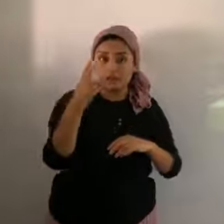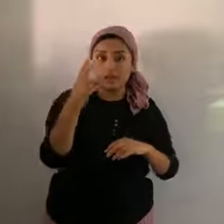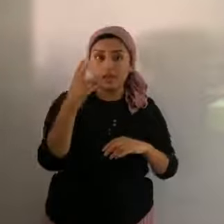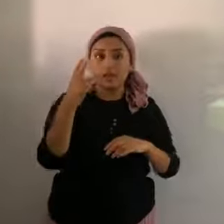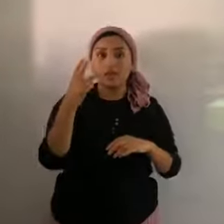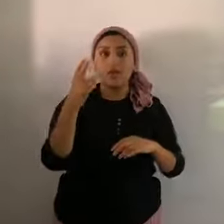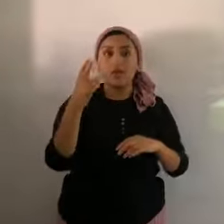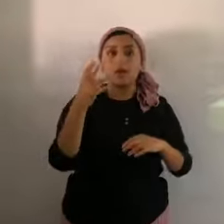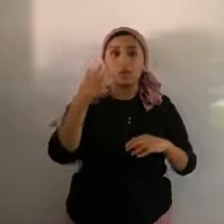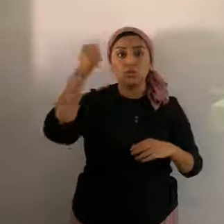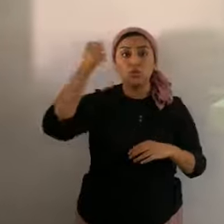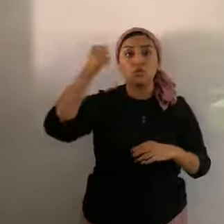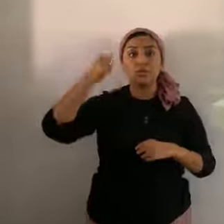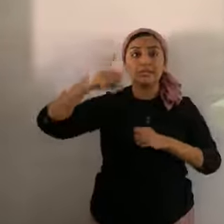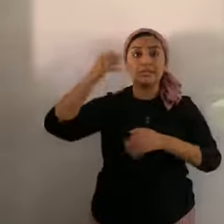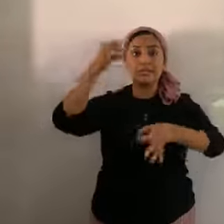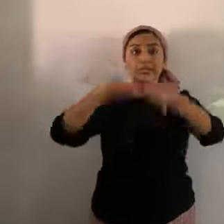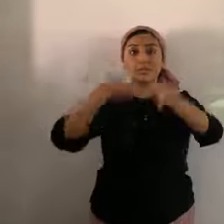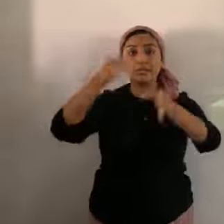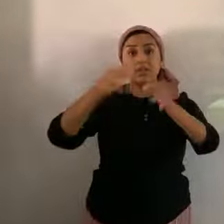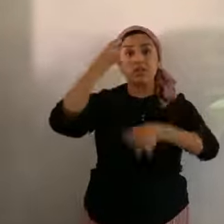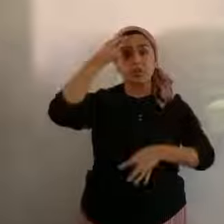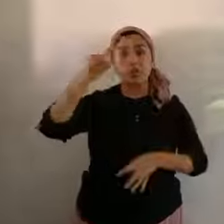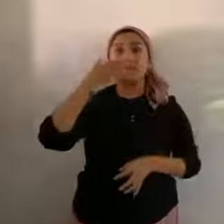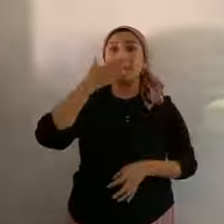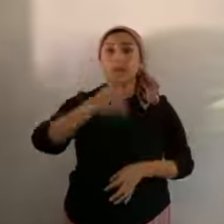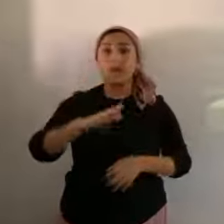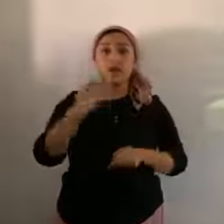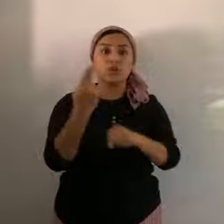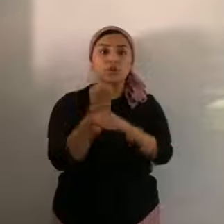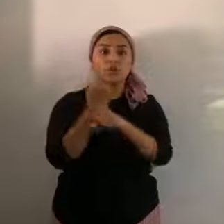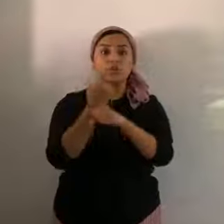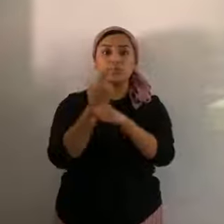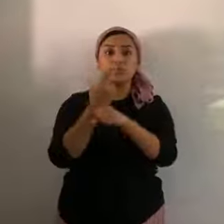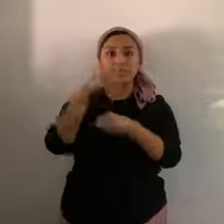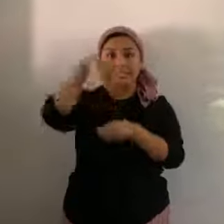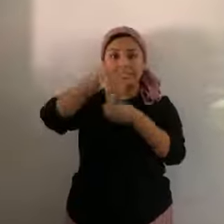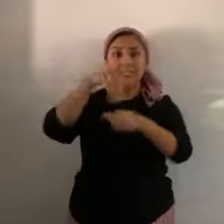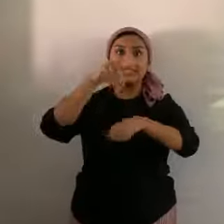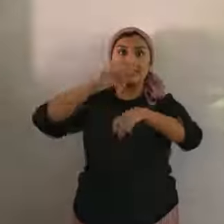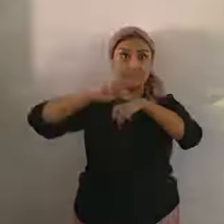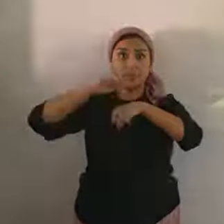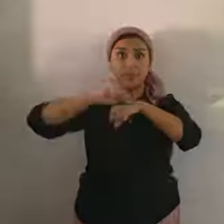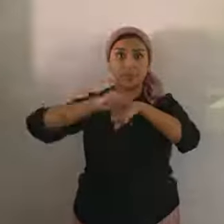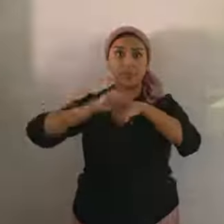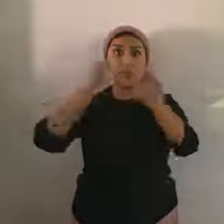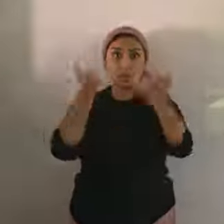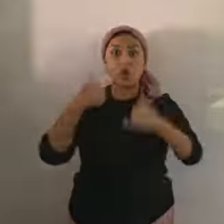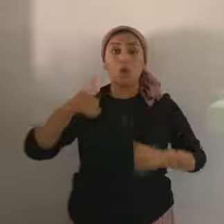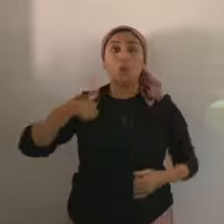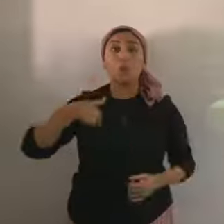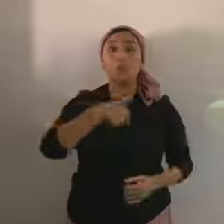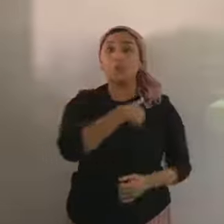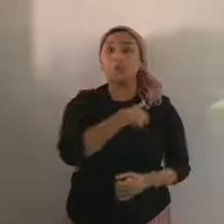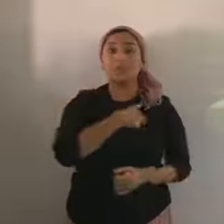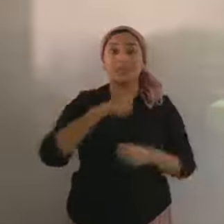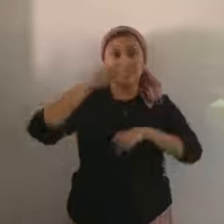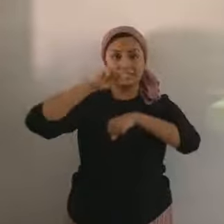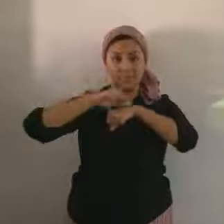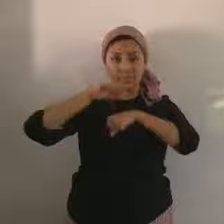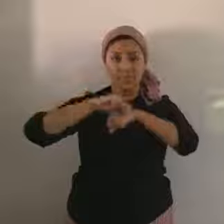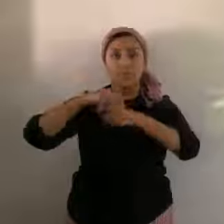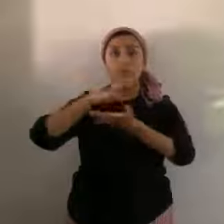tomó juicio por el mal uso del templo. Ahora somos templo de Ruach